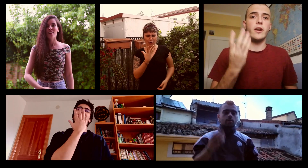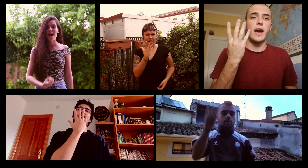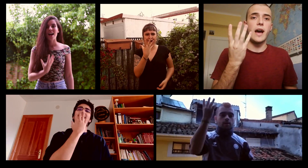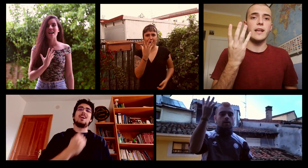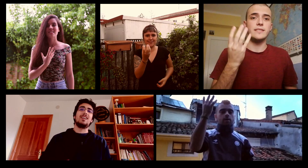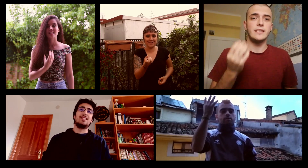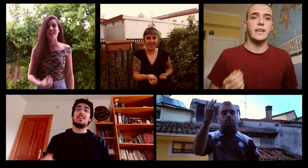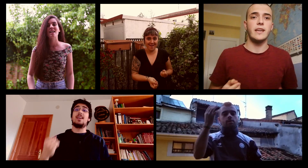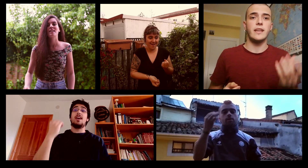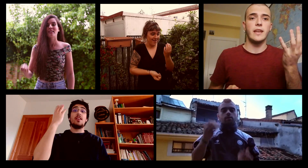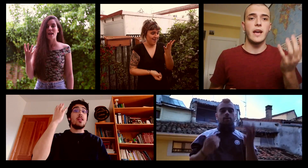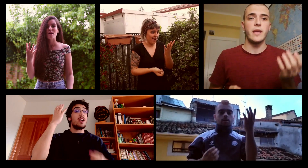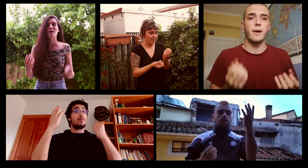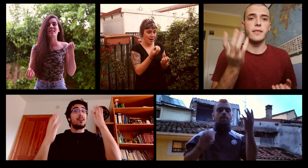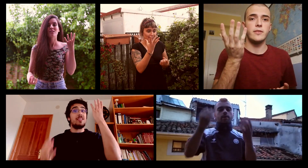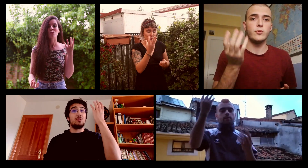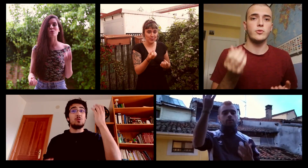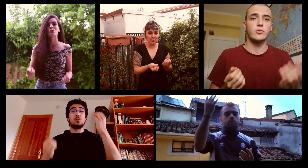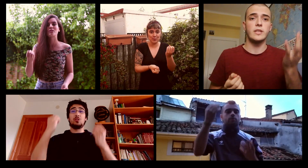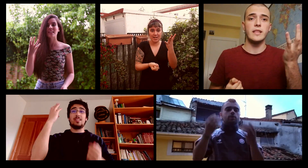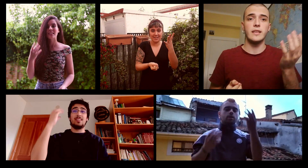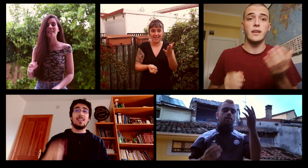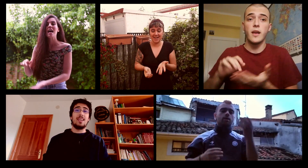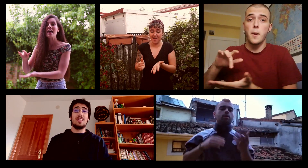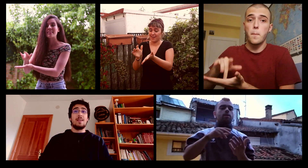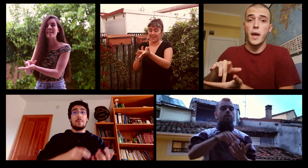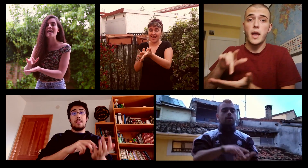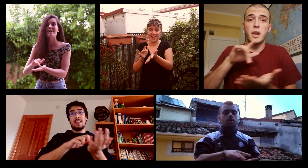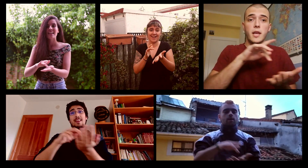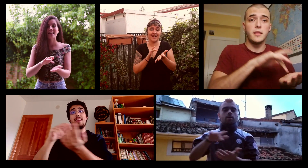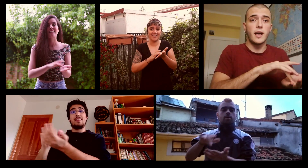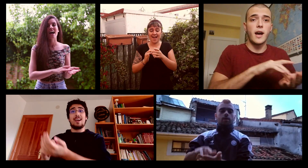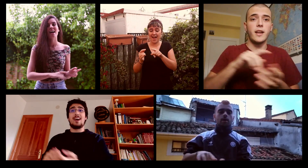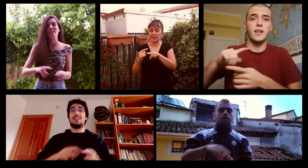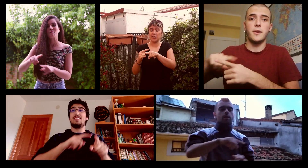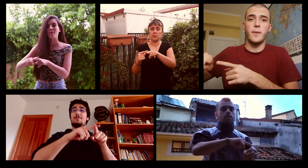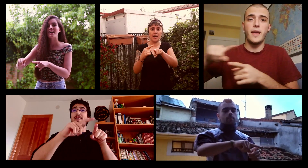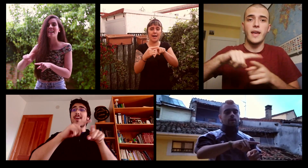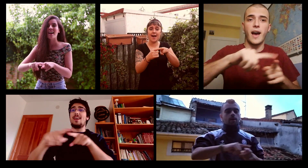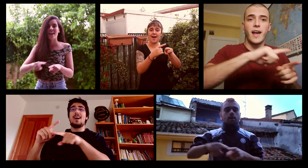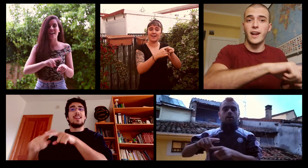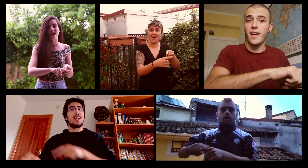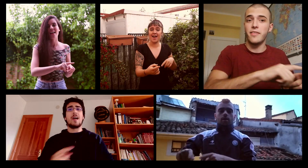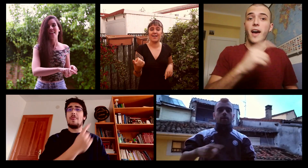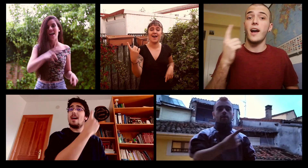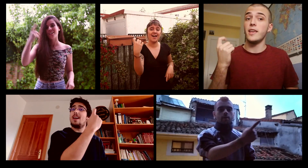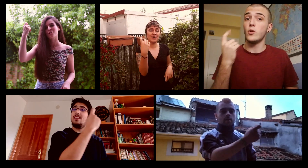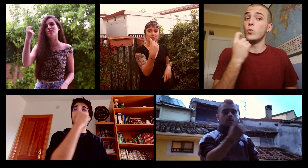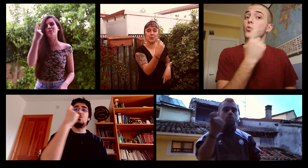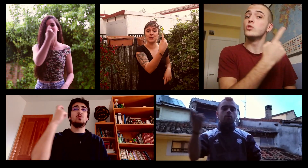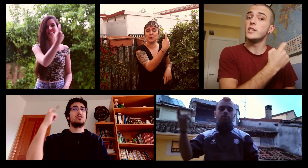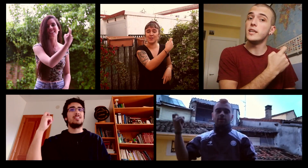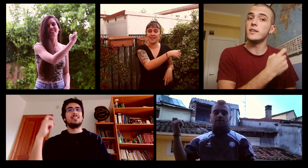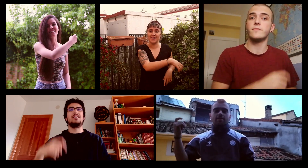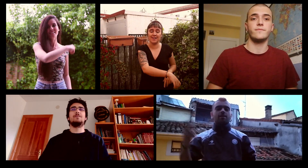harimak loratzen nahi badituzu senti, denetarik beharra da ikusi.